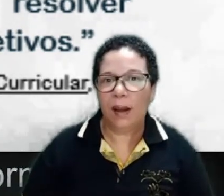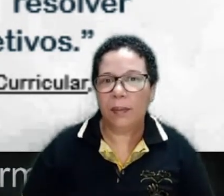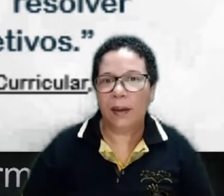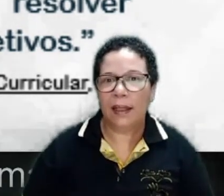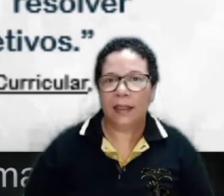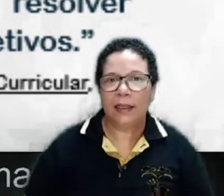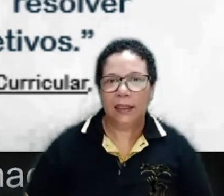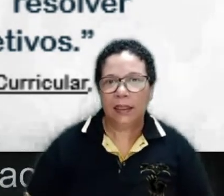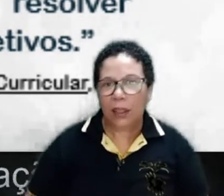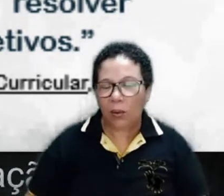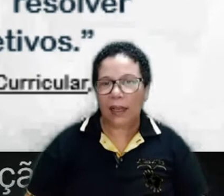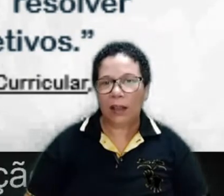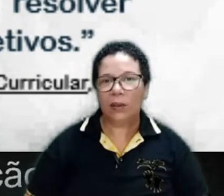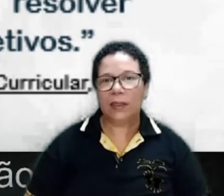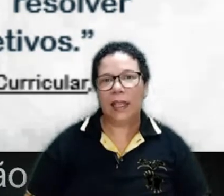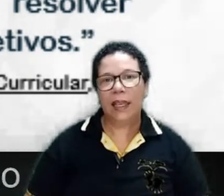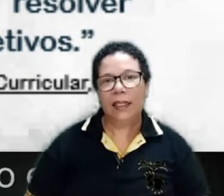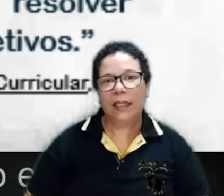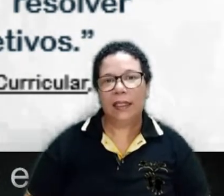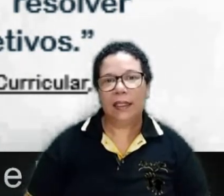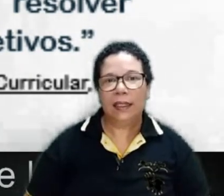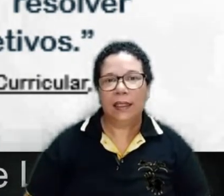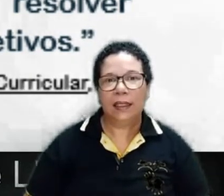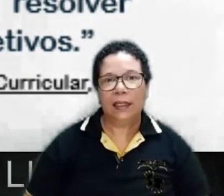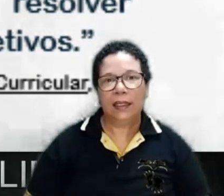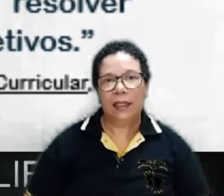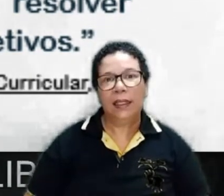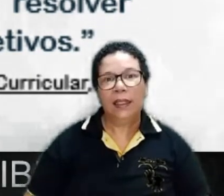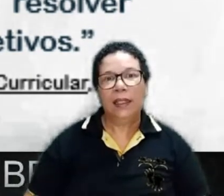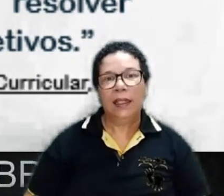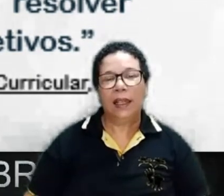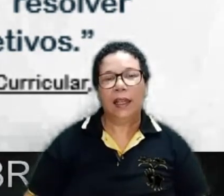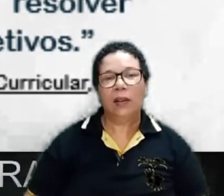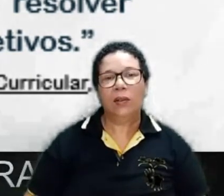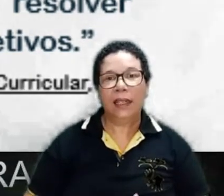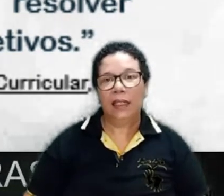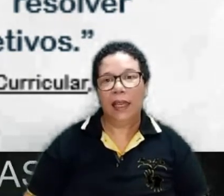muito ampla, então ela consegue,